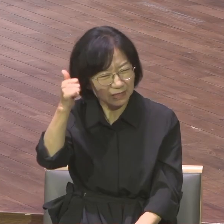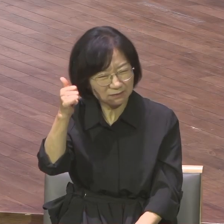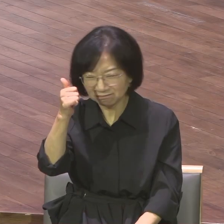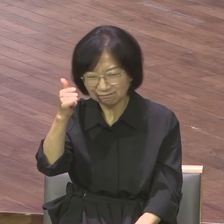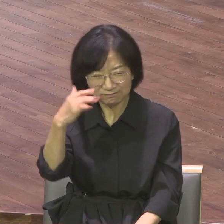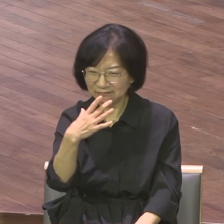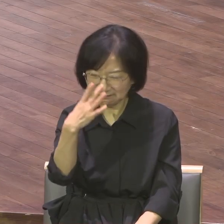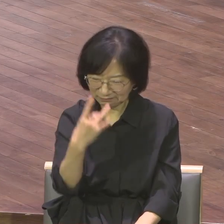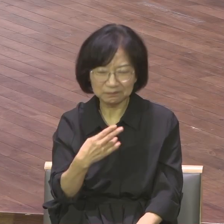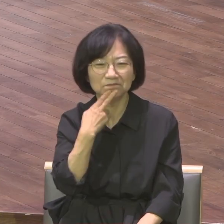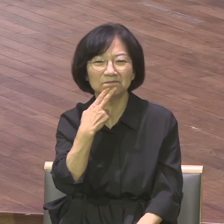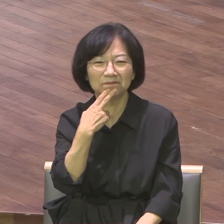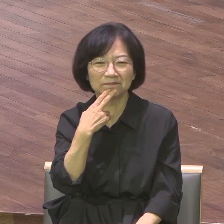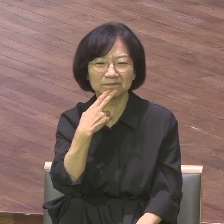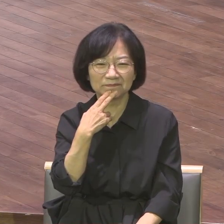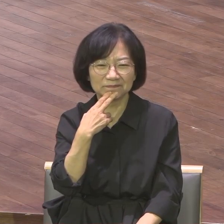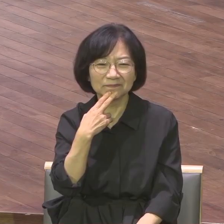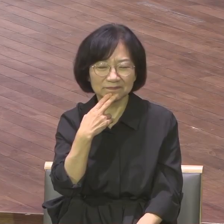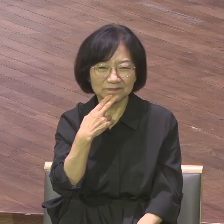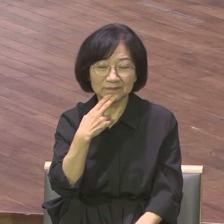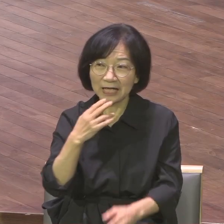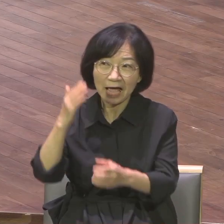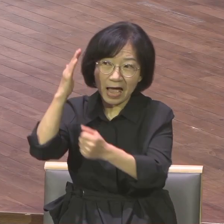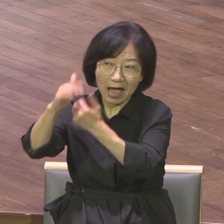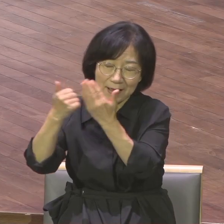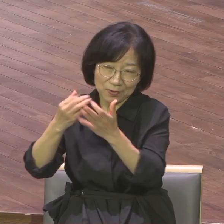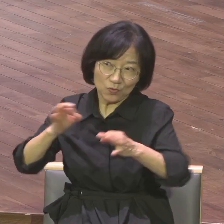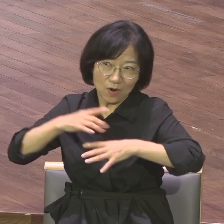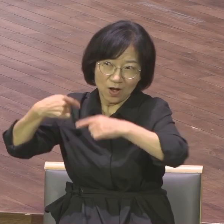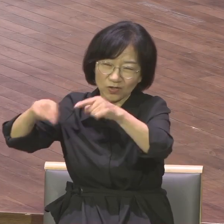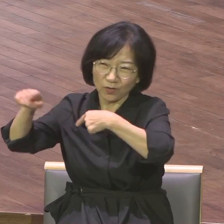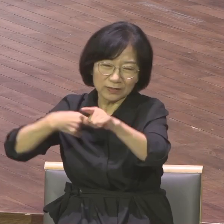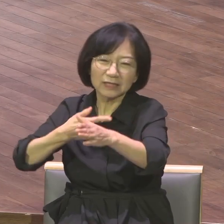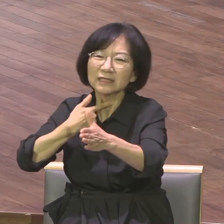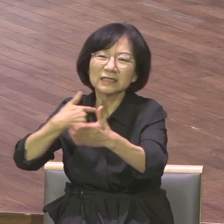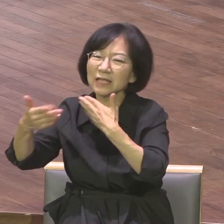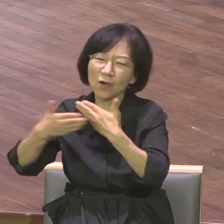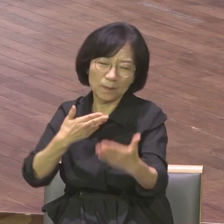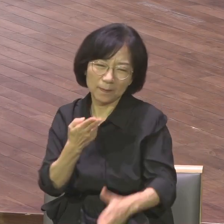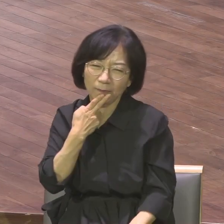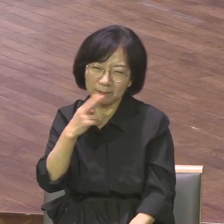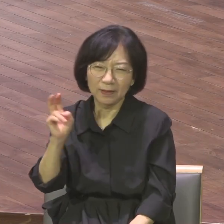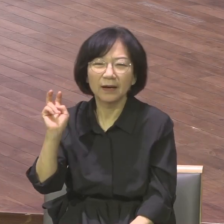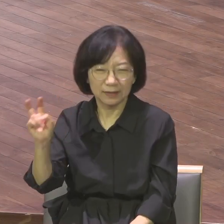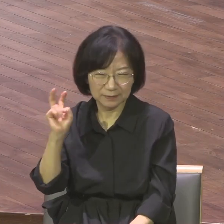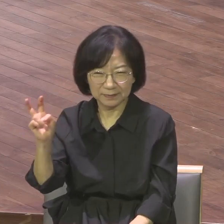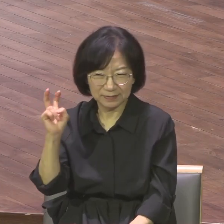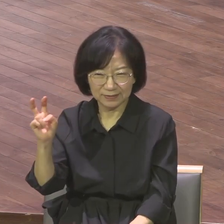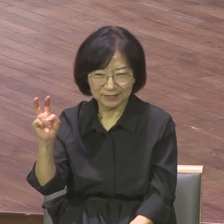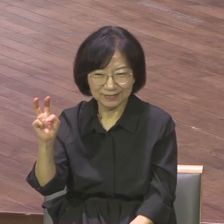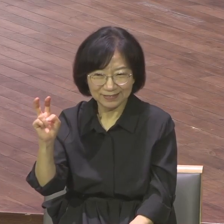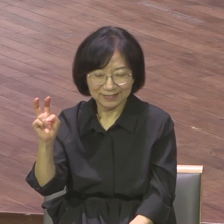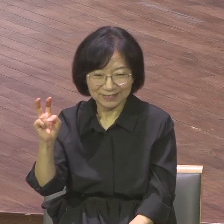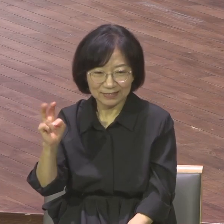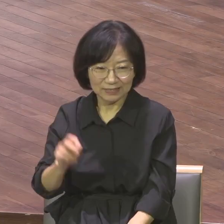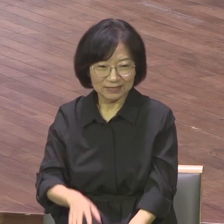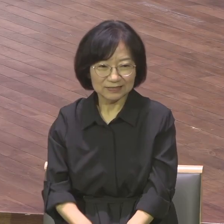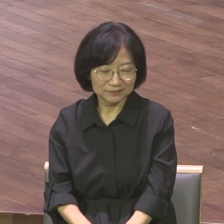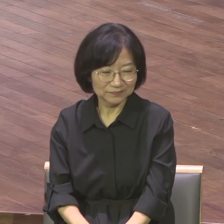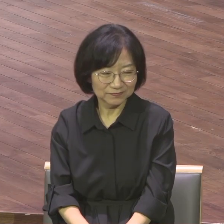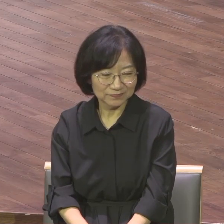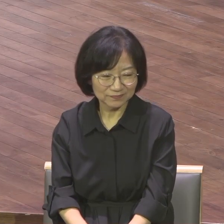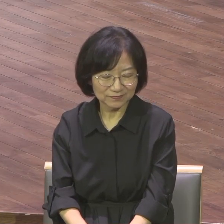정말 하나님의 이 놀라운 역사를 평생 체험 못하고 그냥 교회 다니다가 천국은 가겠지요. 예수 믿으니까. 서임 못 받지요.